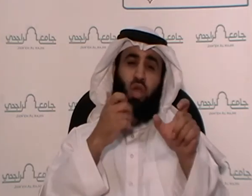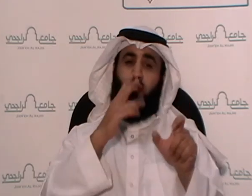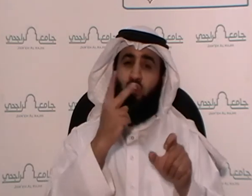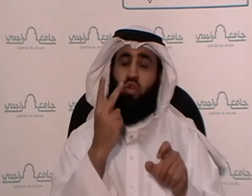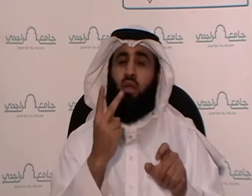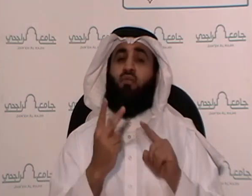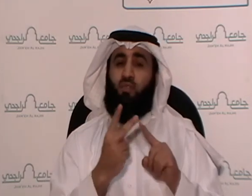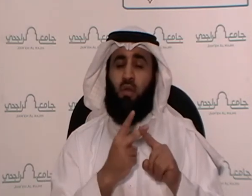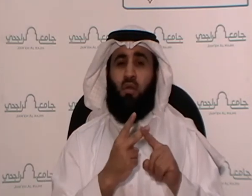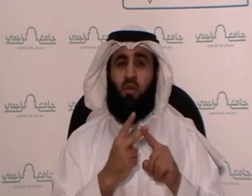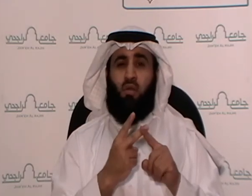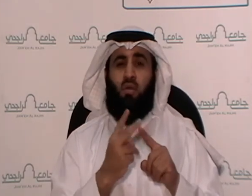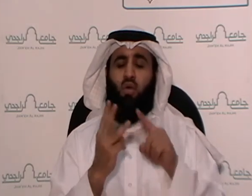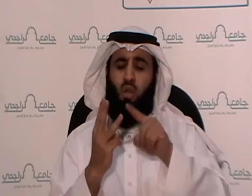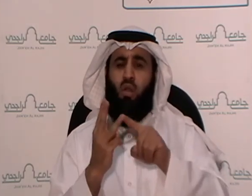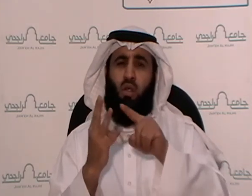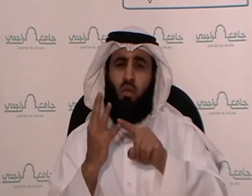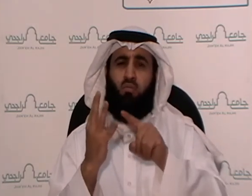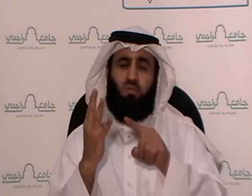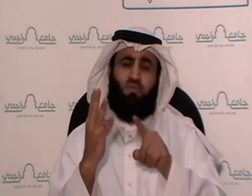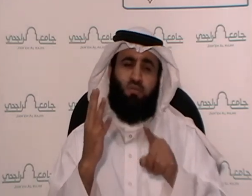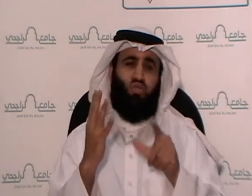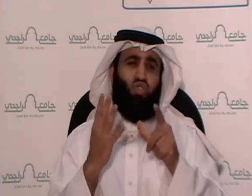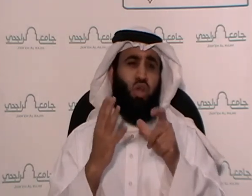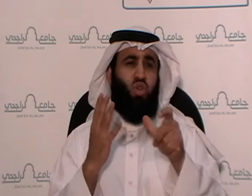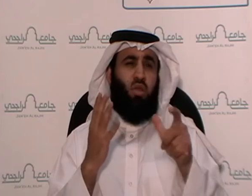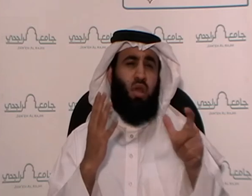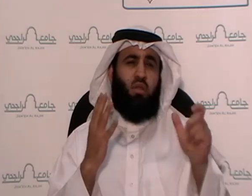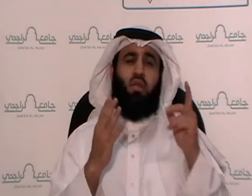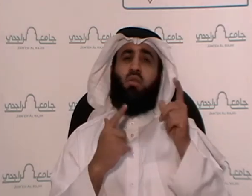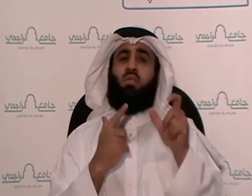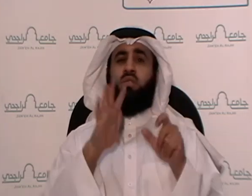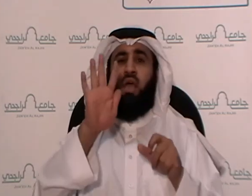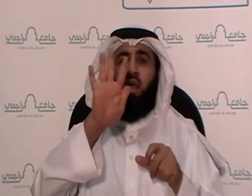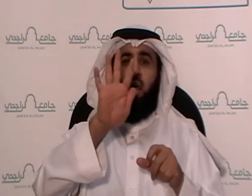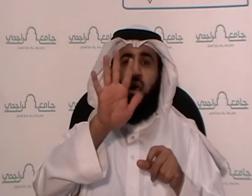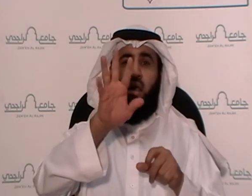حتى مروا على رجل فقالوا: فلان شهيد.